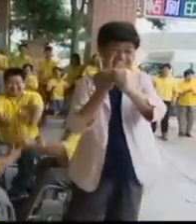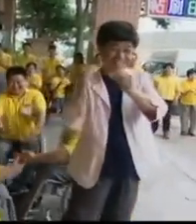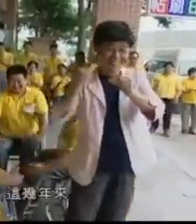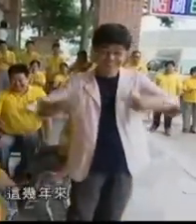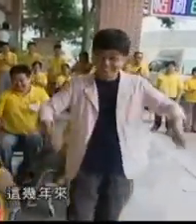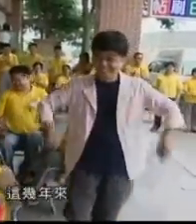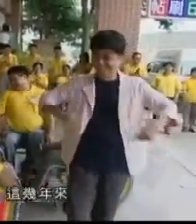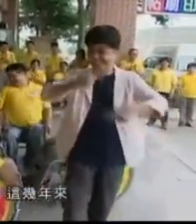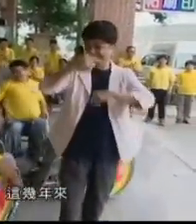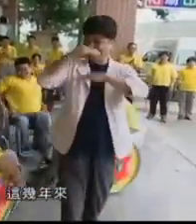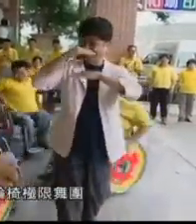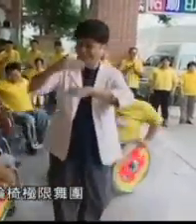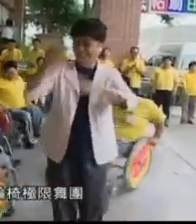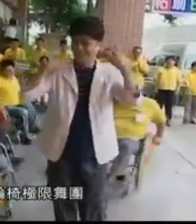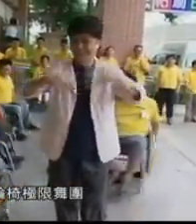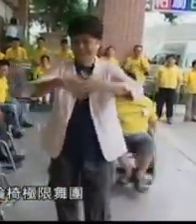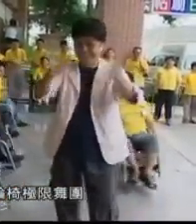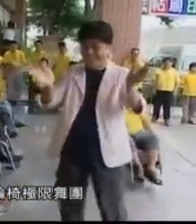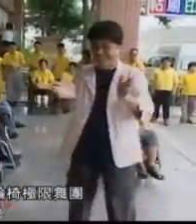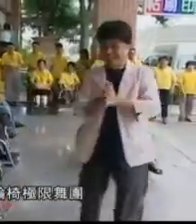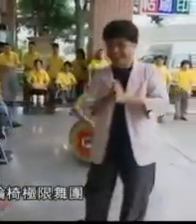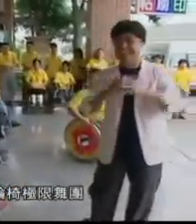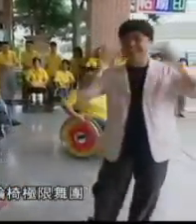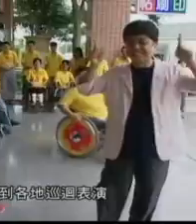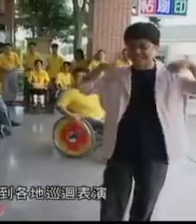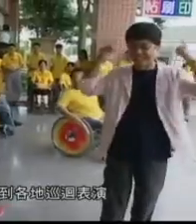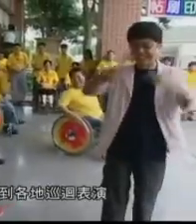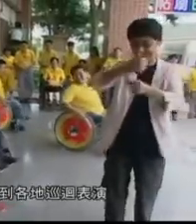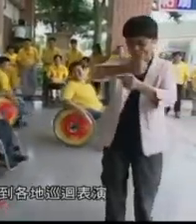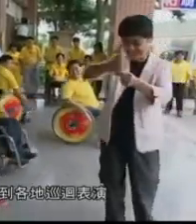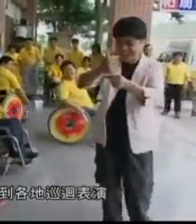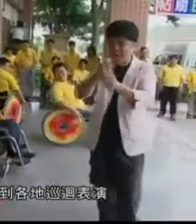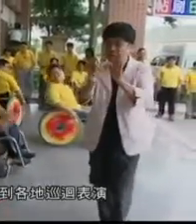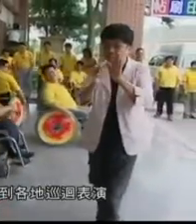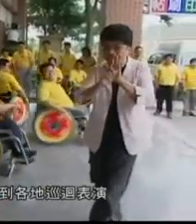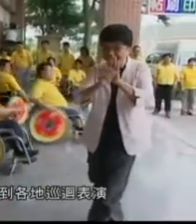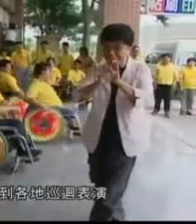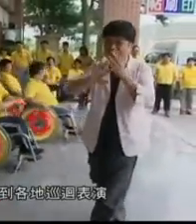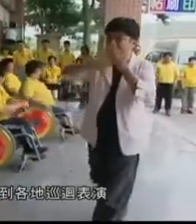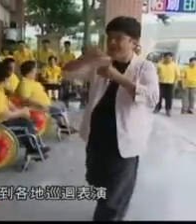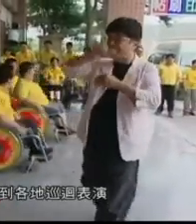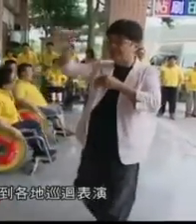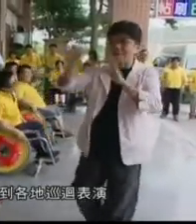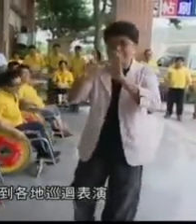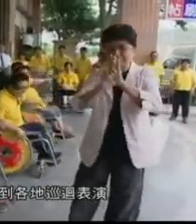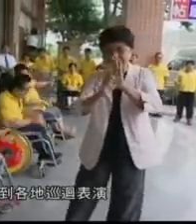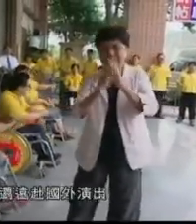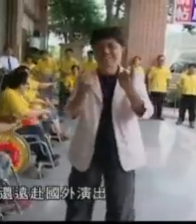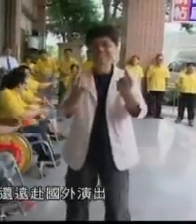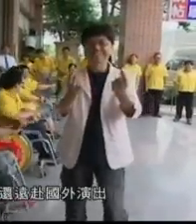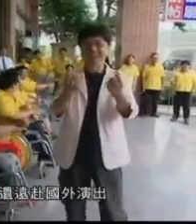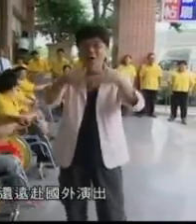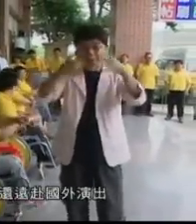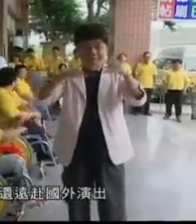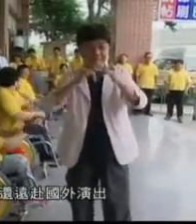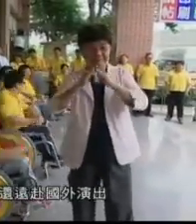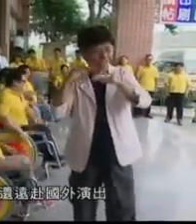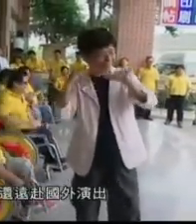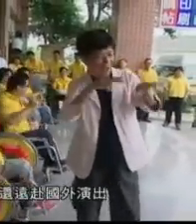这几年来啊，轮椅极限舞团经常到各地巡回表演，甚至呢还远赴国外演